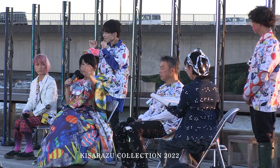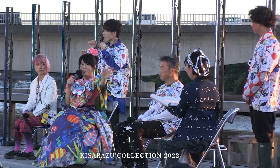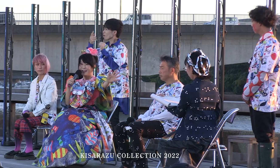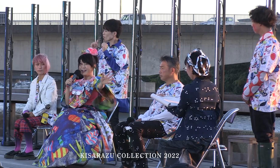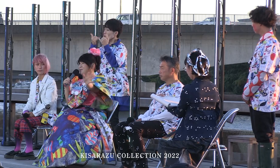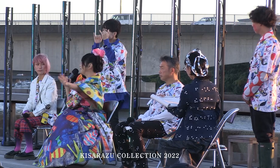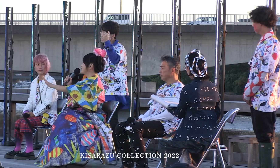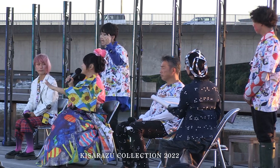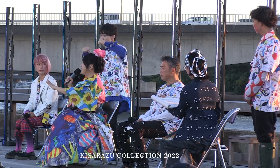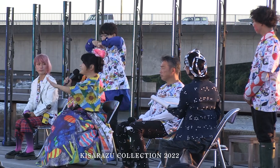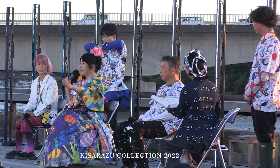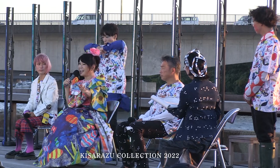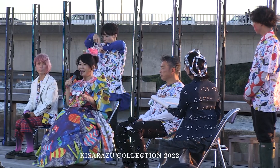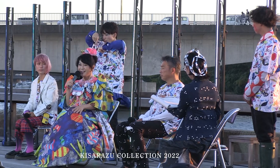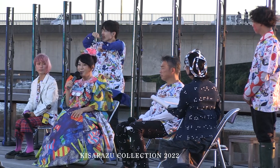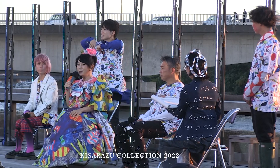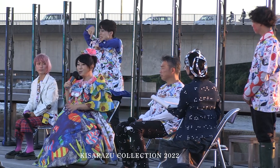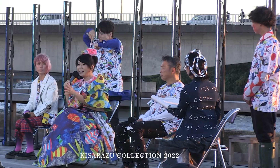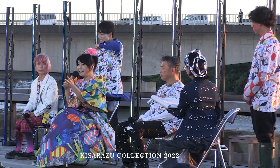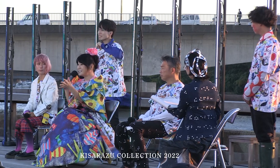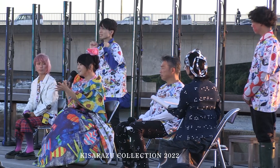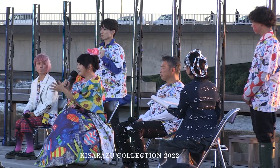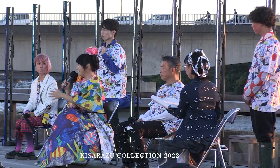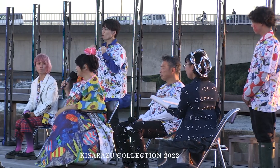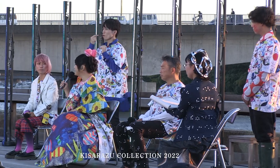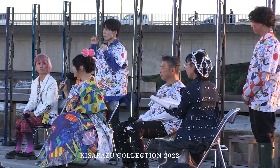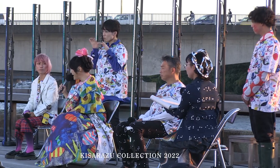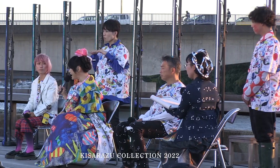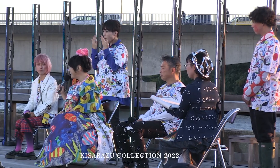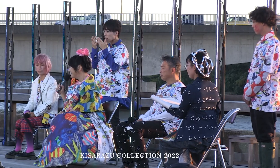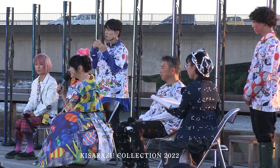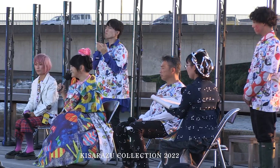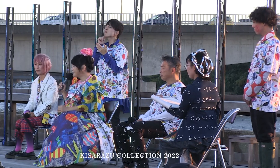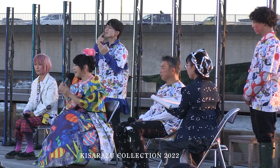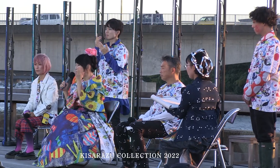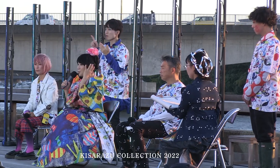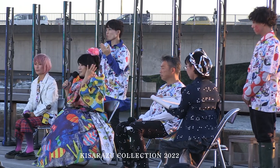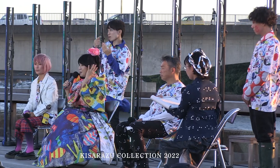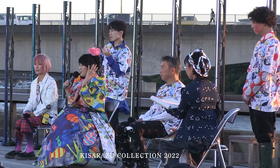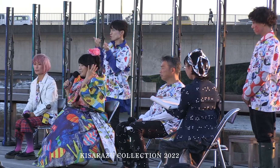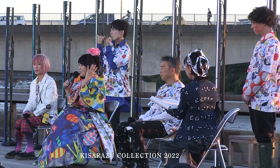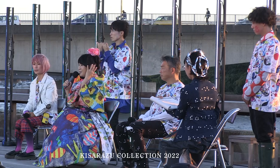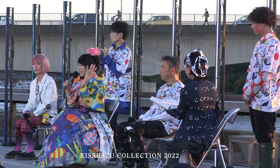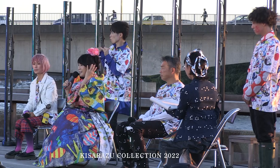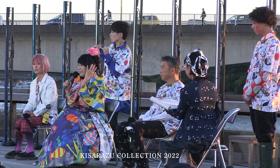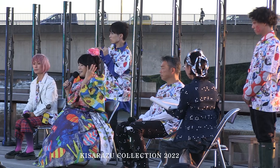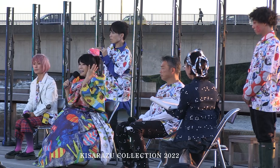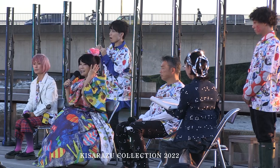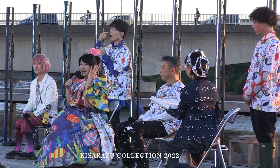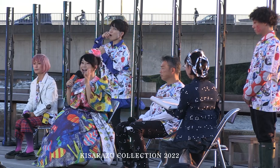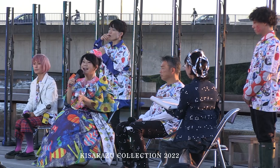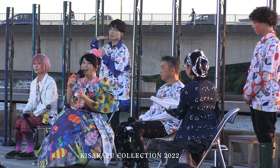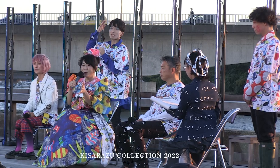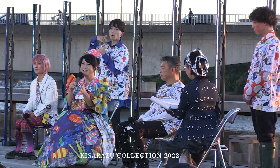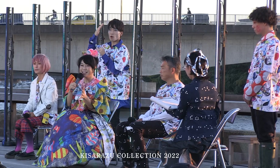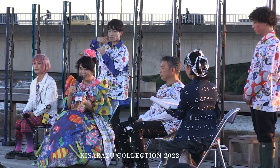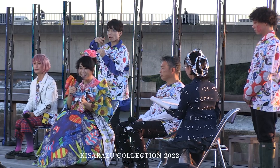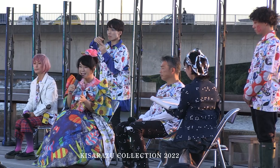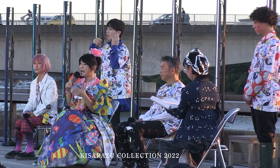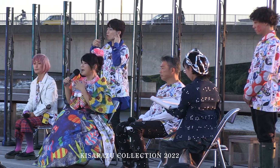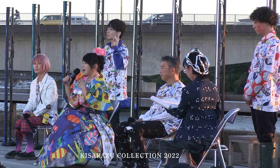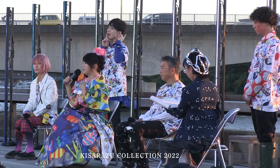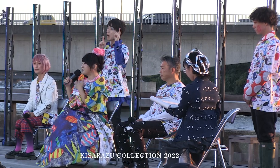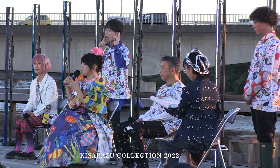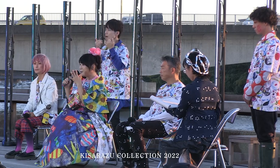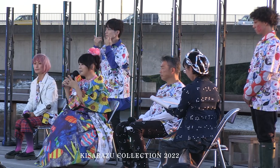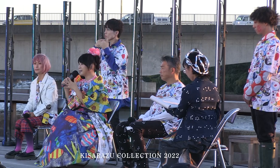切勉強しないで、今日隣に座ってる方が実はこっちの耳聞こえないから何かあったらあの教えてね